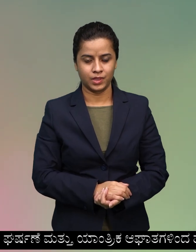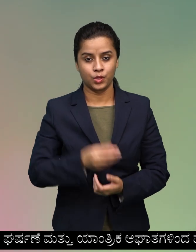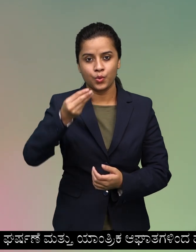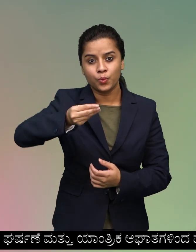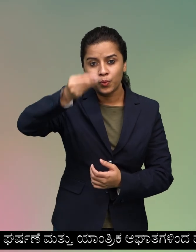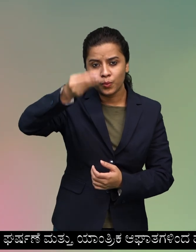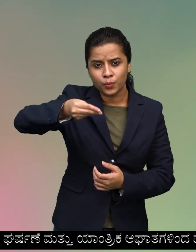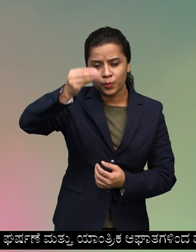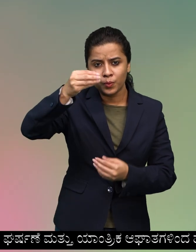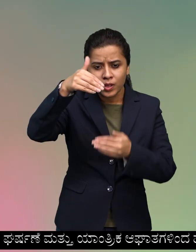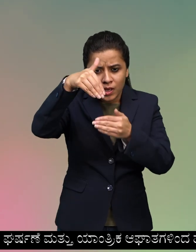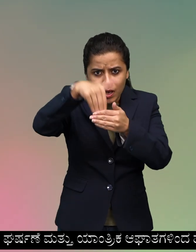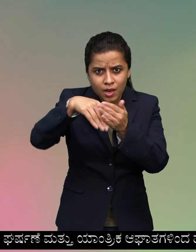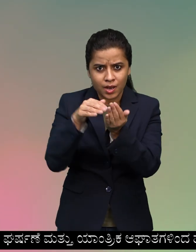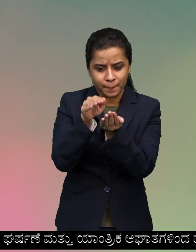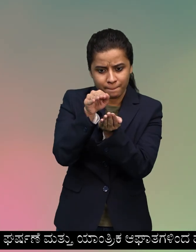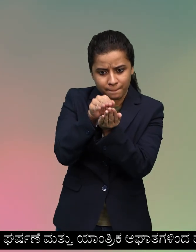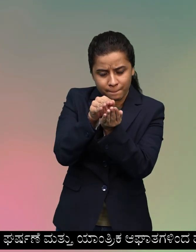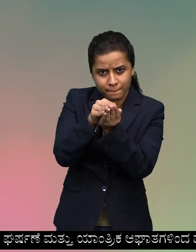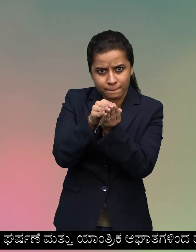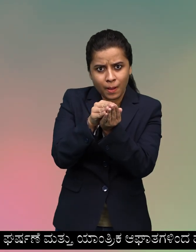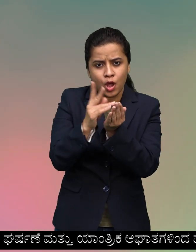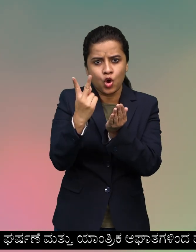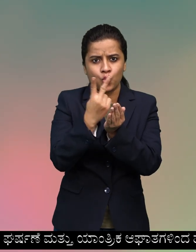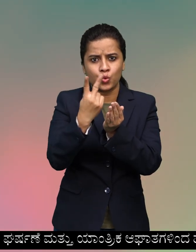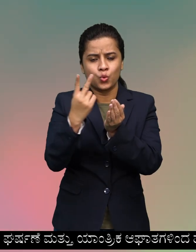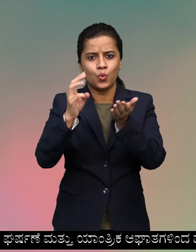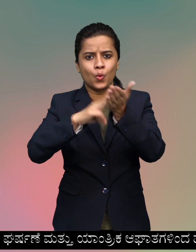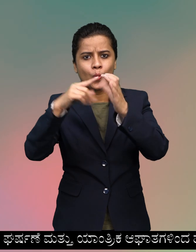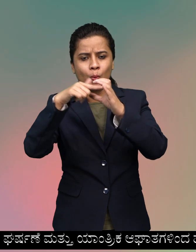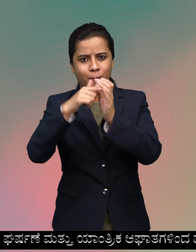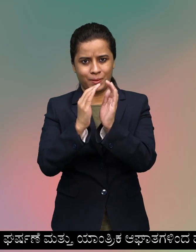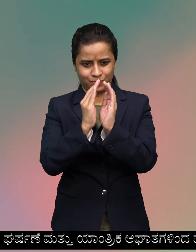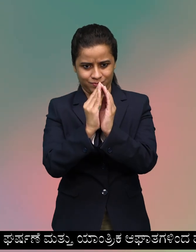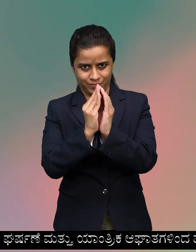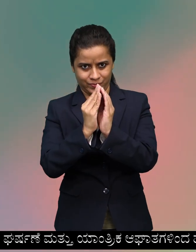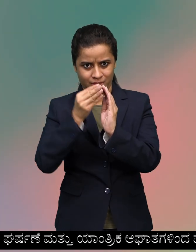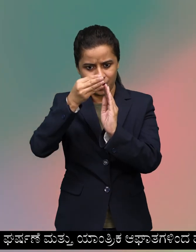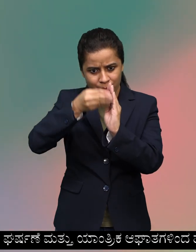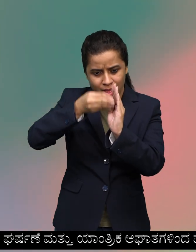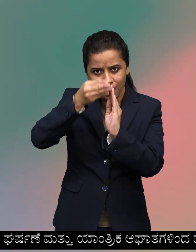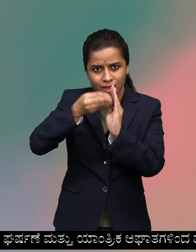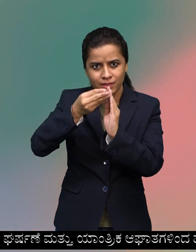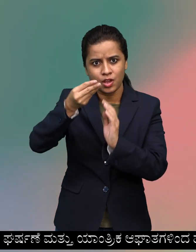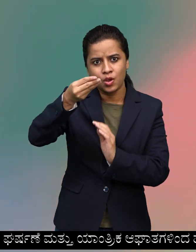ಘರ್ಷಣೆ ಮತ್ತು ಯಾಂತ್ರಿಕ ಆಘಾತಗಳಿಂದ ಹೃದಯವನ್ನು ರಕ್ಷಿಸುವ 2 ಪೊರೆಗಳ ನಡುವಿನ ದ್ರವವಿರುತ್ತದೆ.